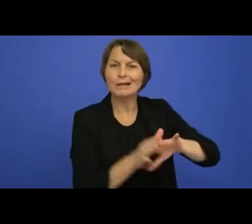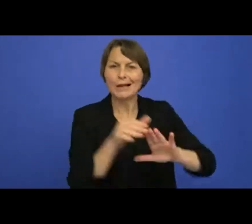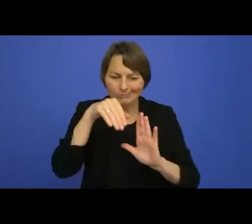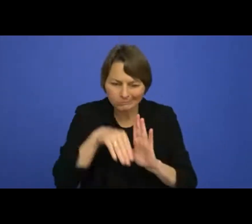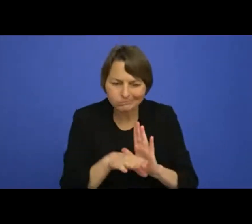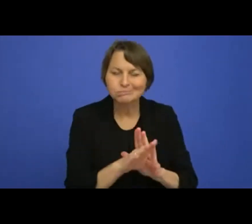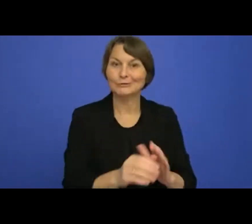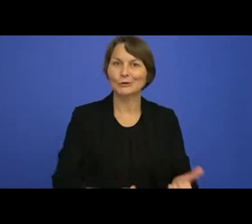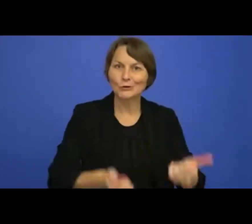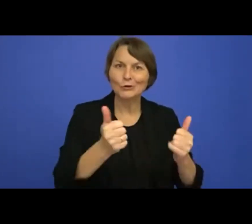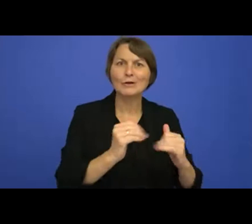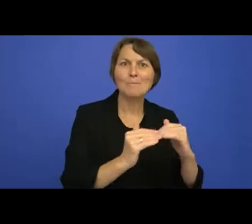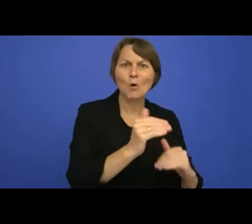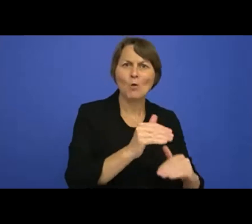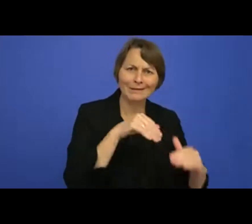vers